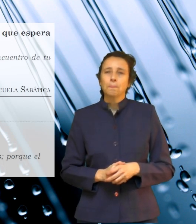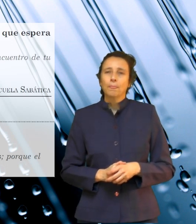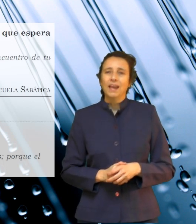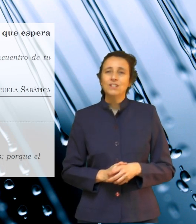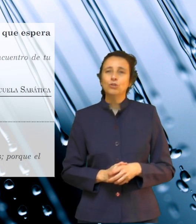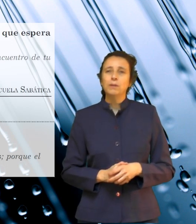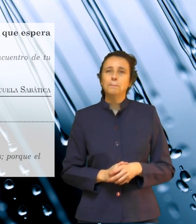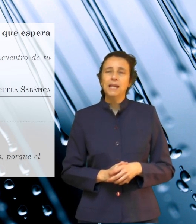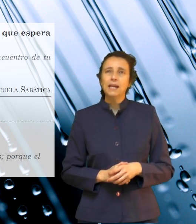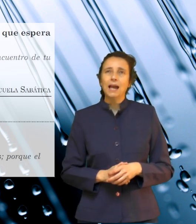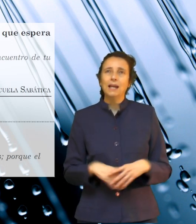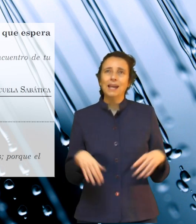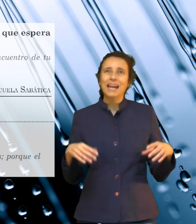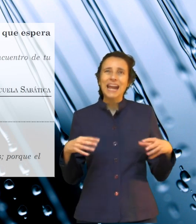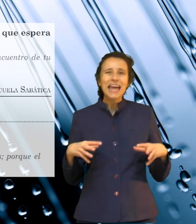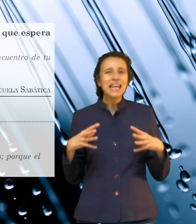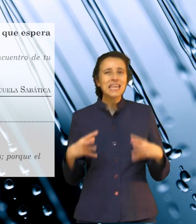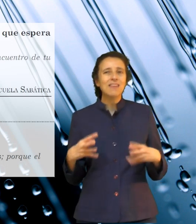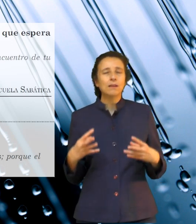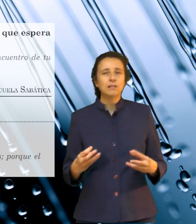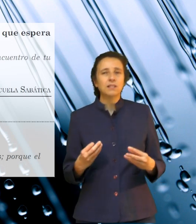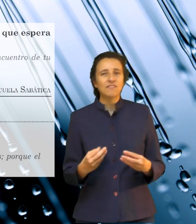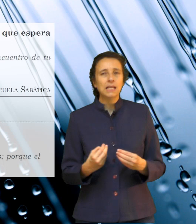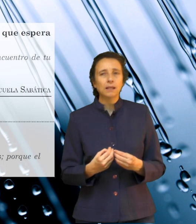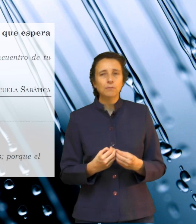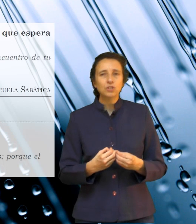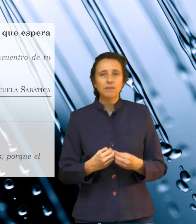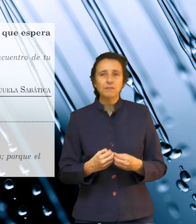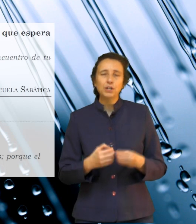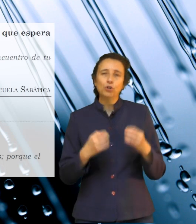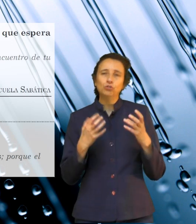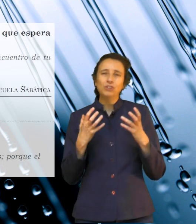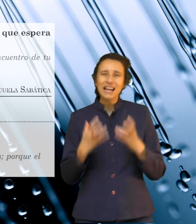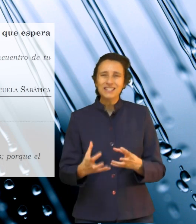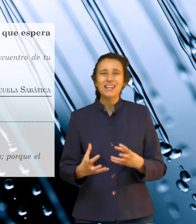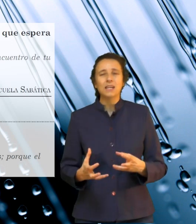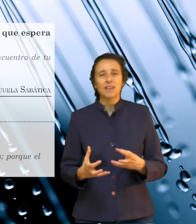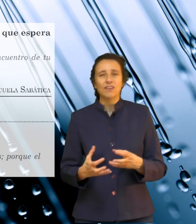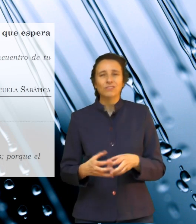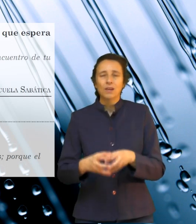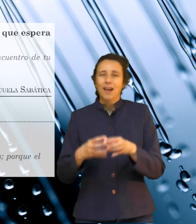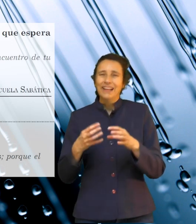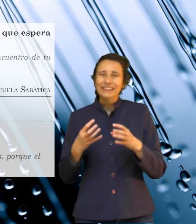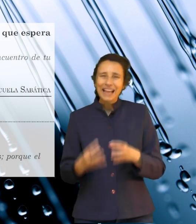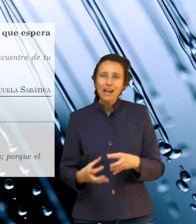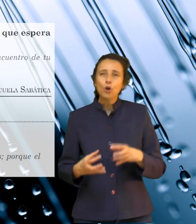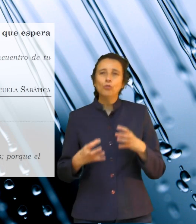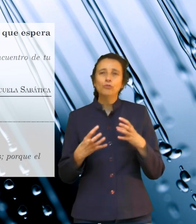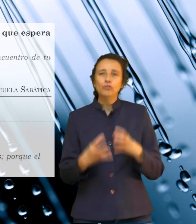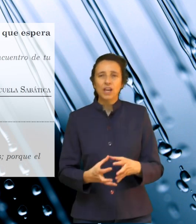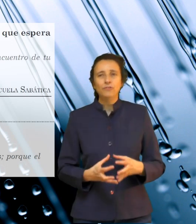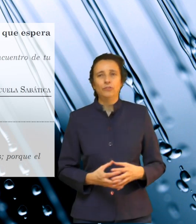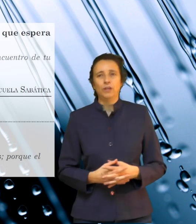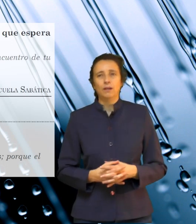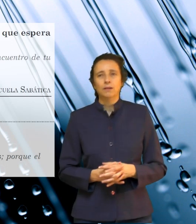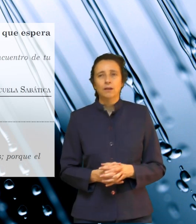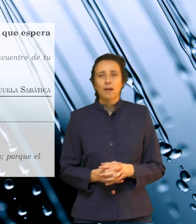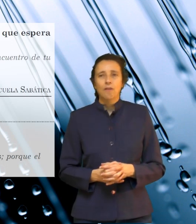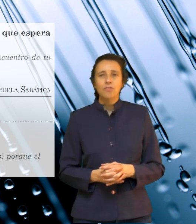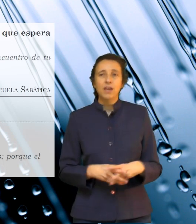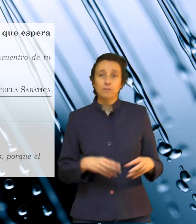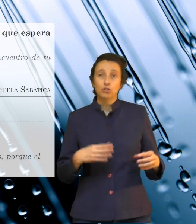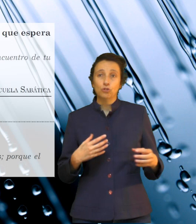Cristo, esto implica que cada día de nuestra vida tenemos que vivir con tal seriedad, tal